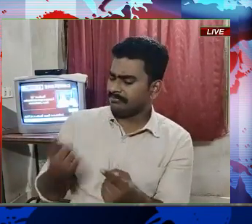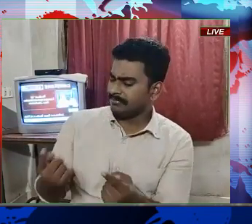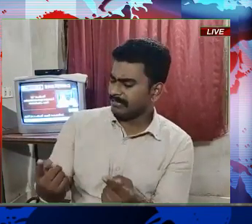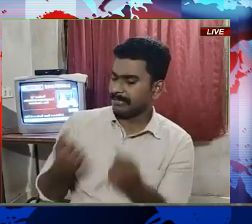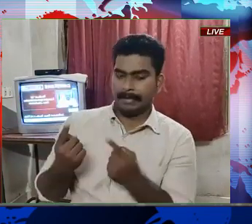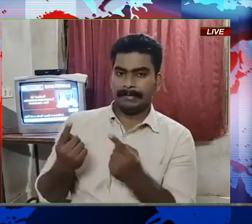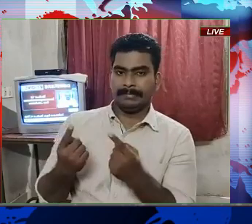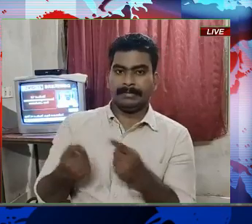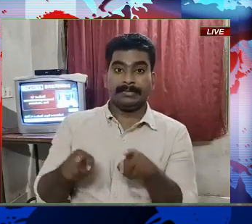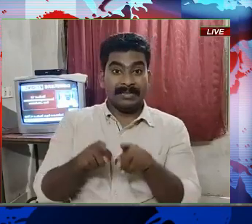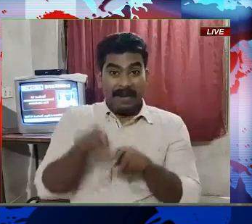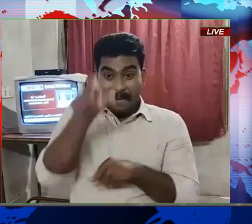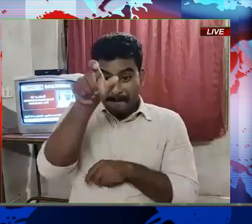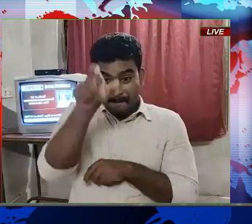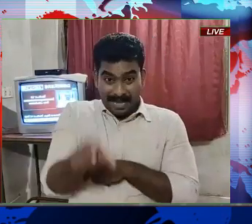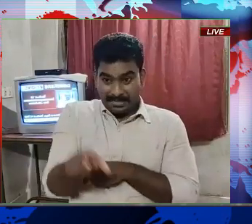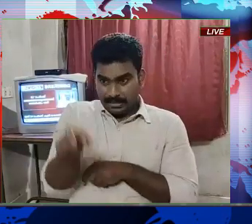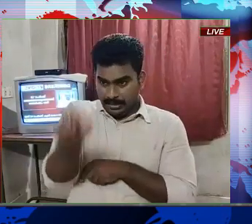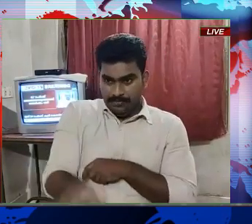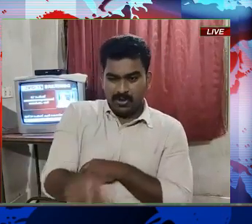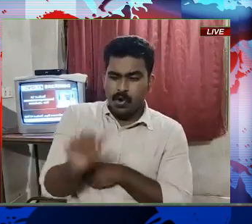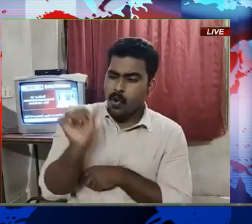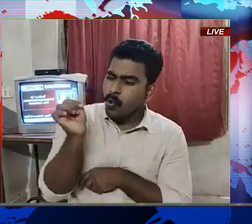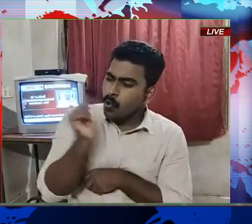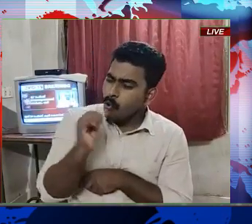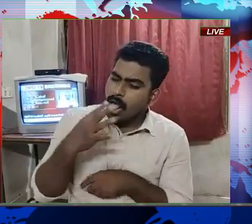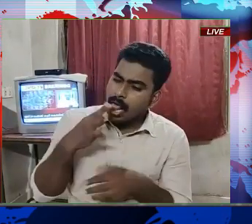വിജിലൻസിനെ ചുമതലപ്പെടുത്തുമെന്ന് പറഞ്ഞിരുന്നു.